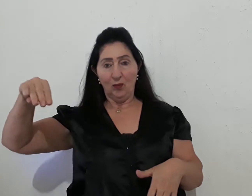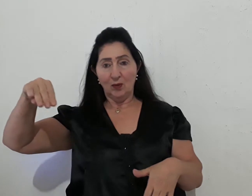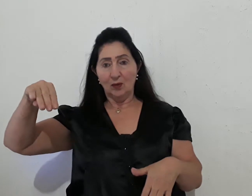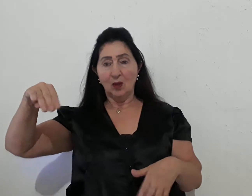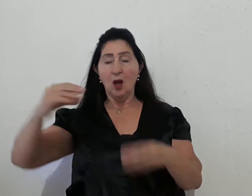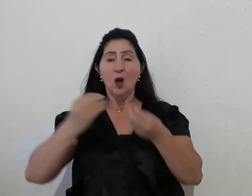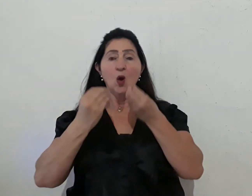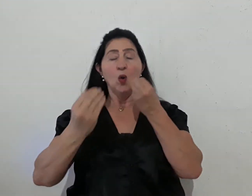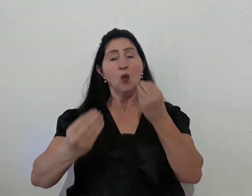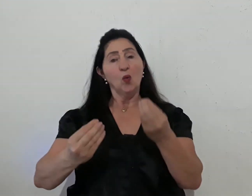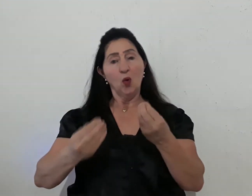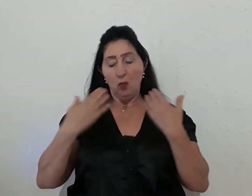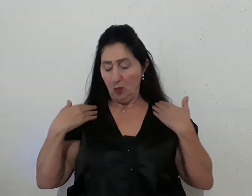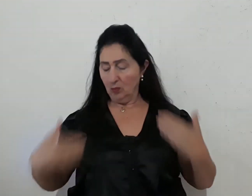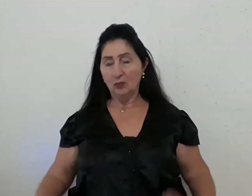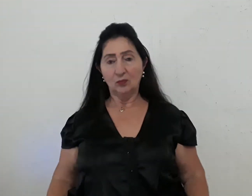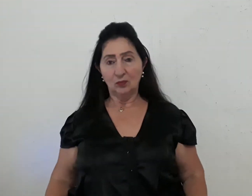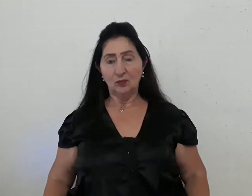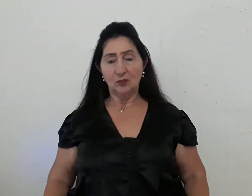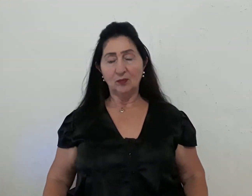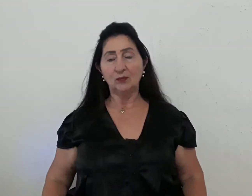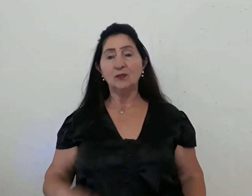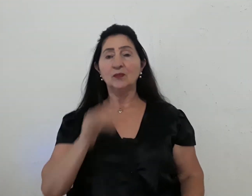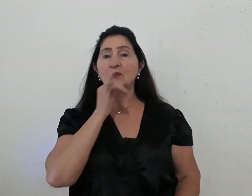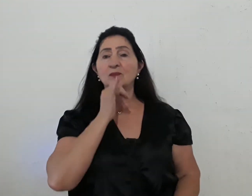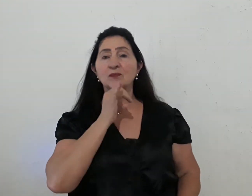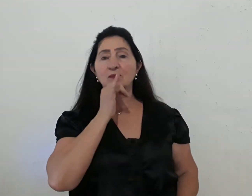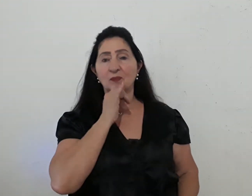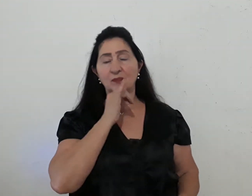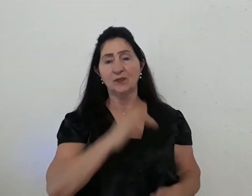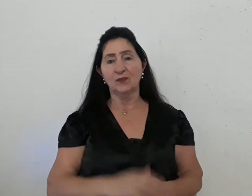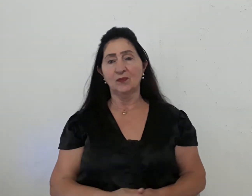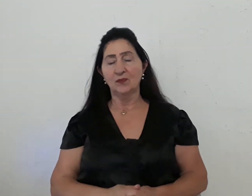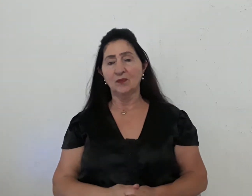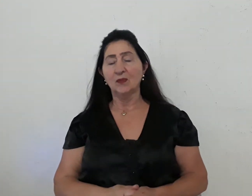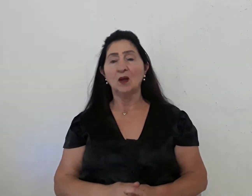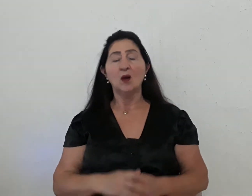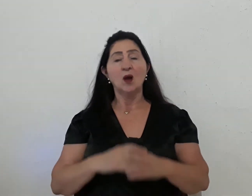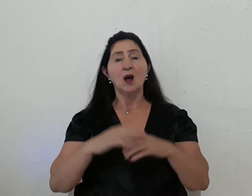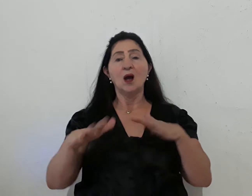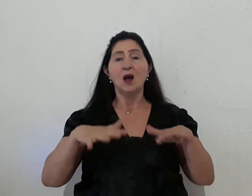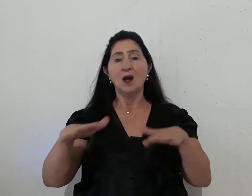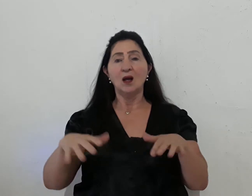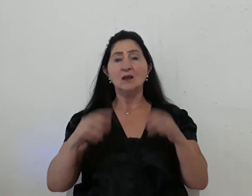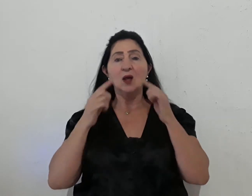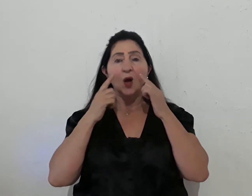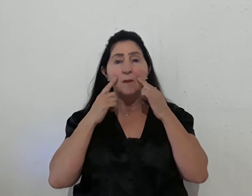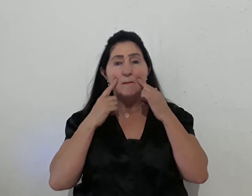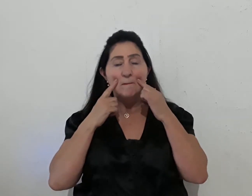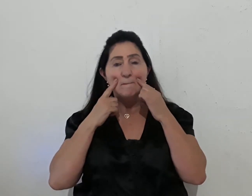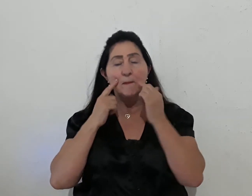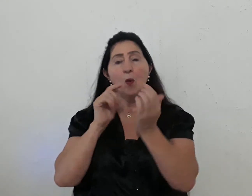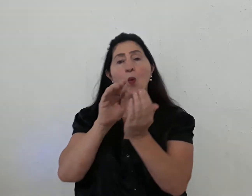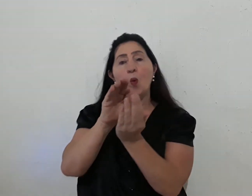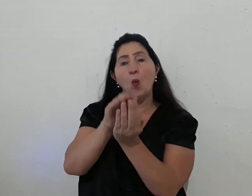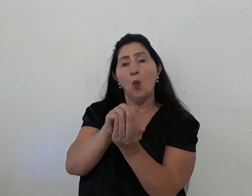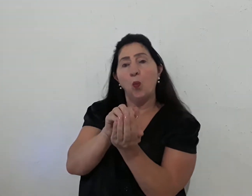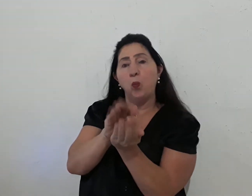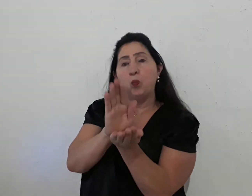uma parte do corpo. Exemplos: a ação da boca de um hipopótamo, as orelhas de